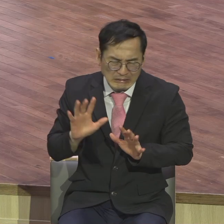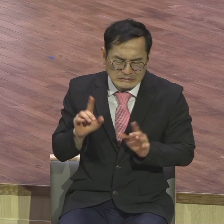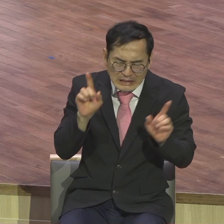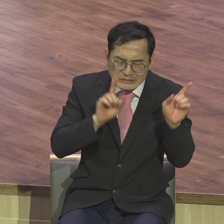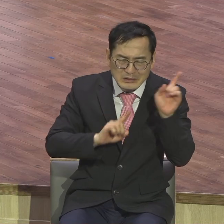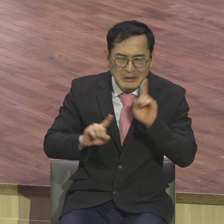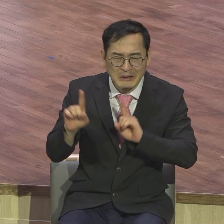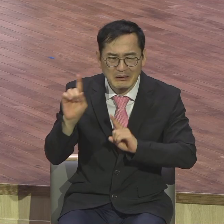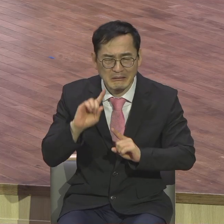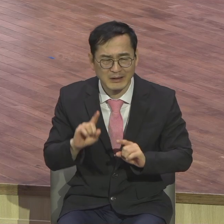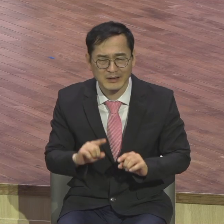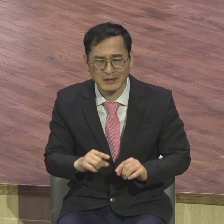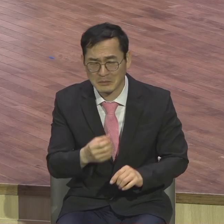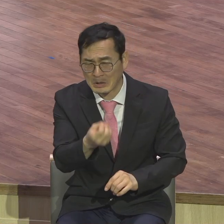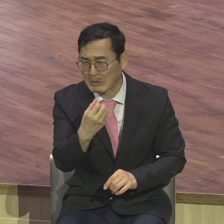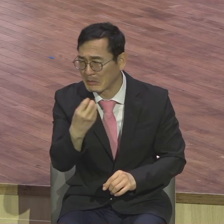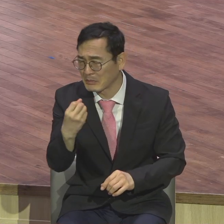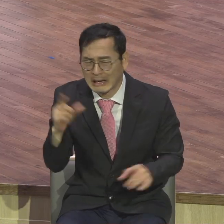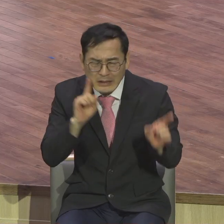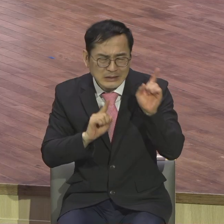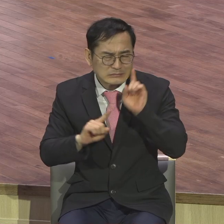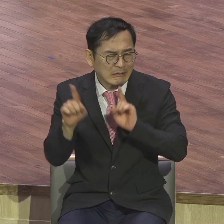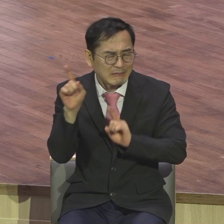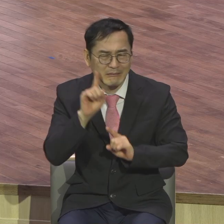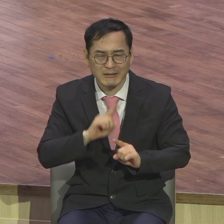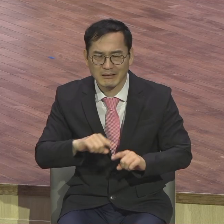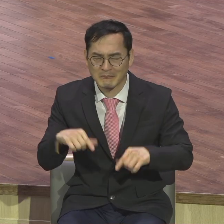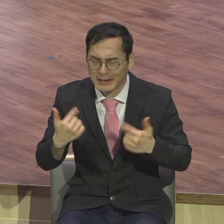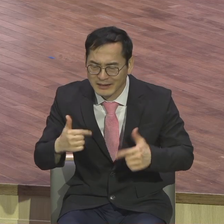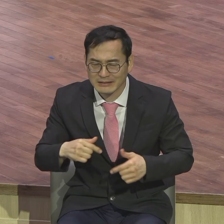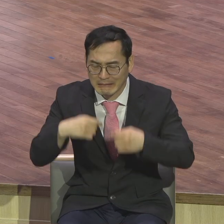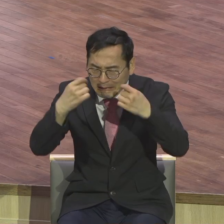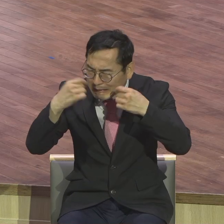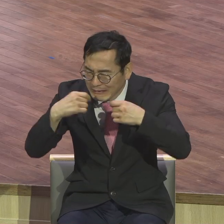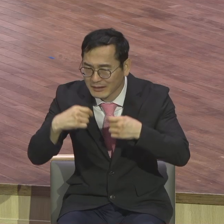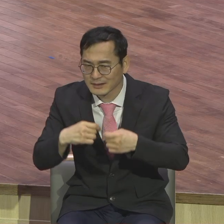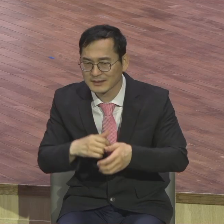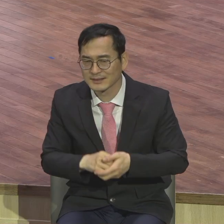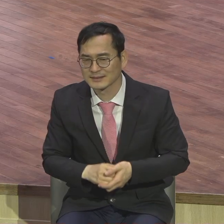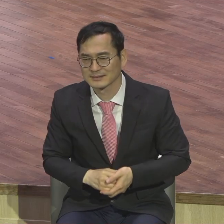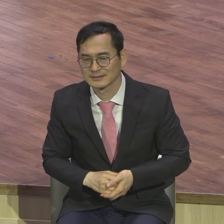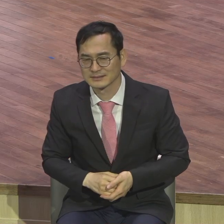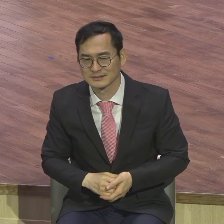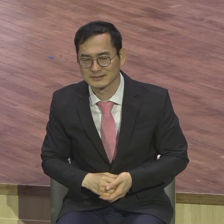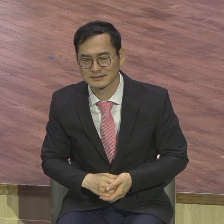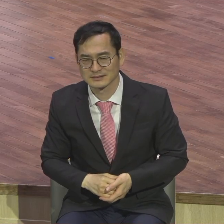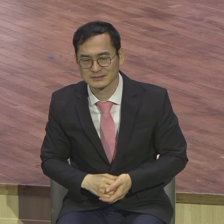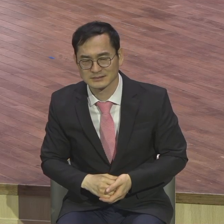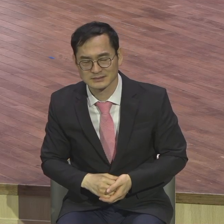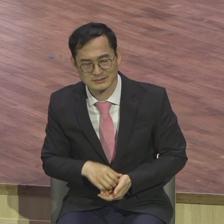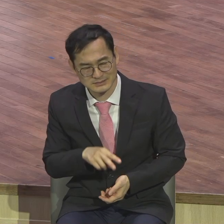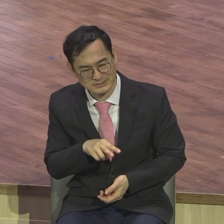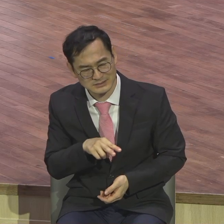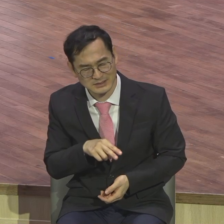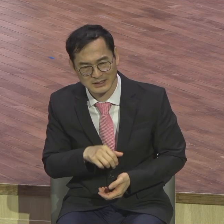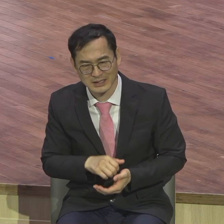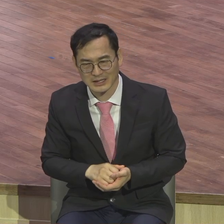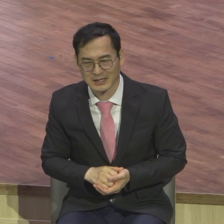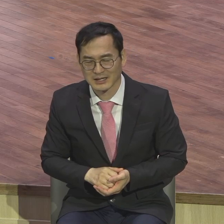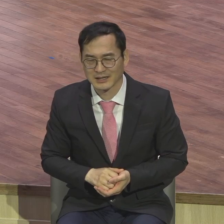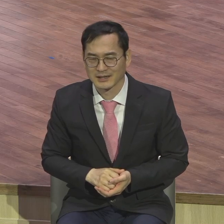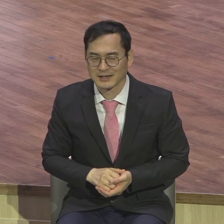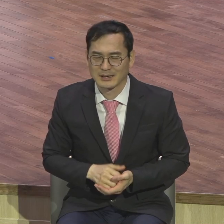찌들려가지고 체면 눈치 눈치만 살살 보고 있으니까 얼마나 불안해 눈동자가 떨어 불안해가지고